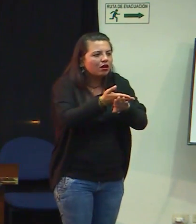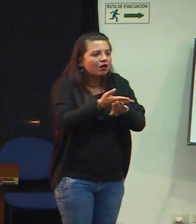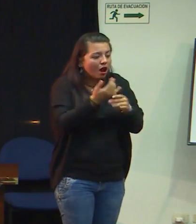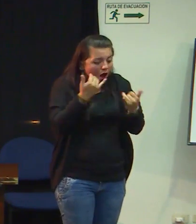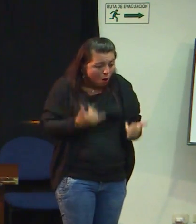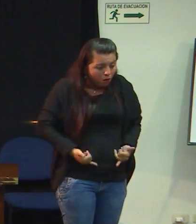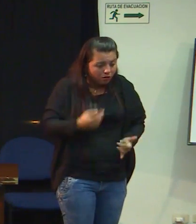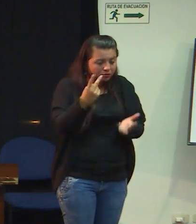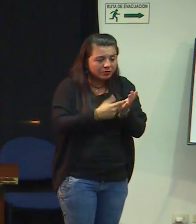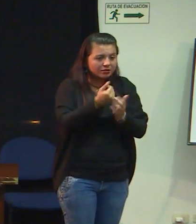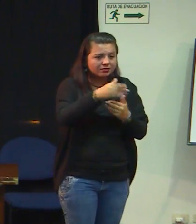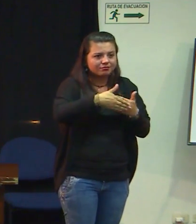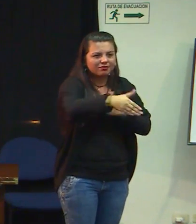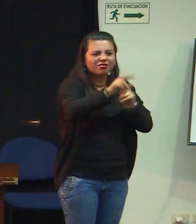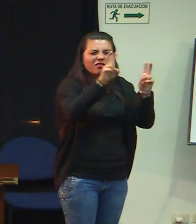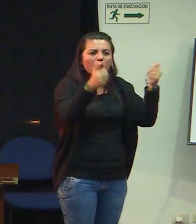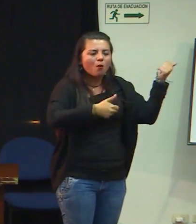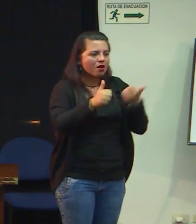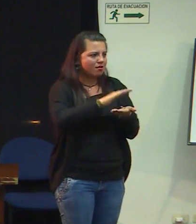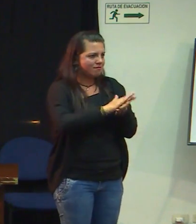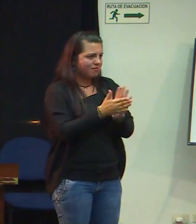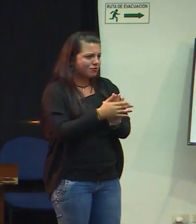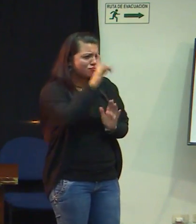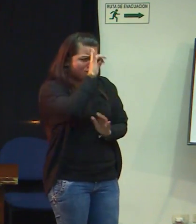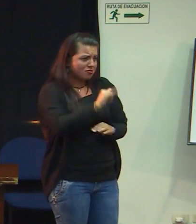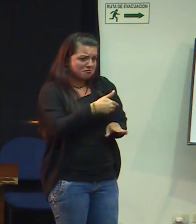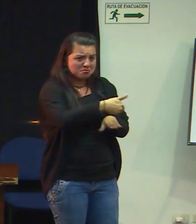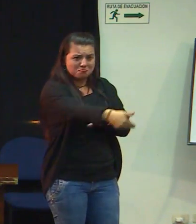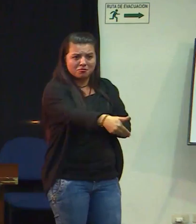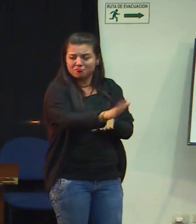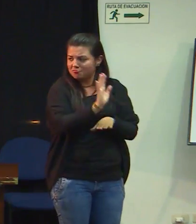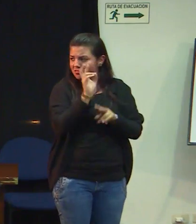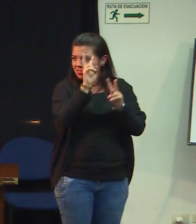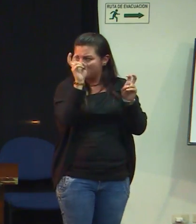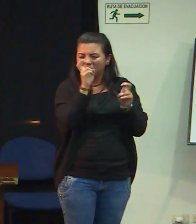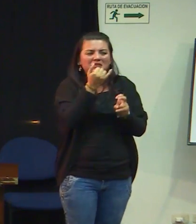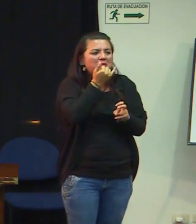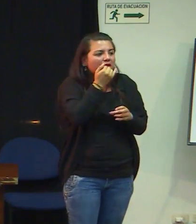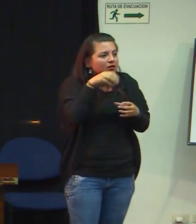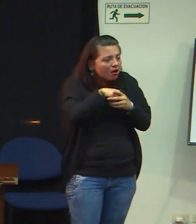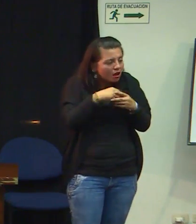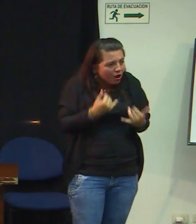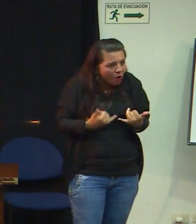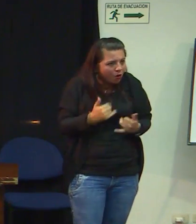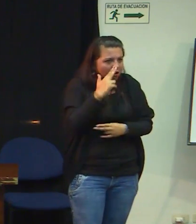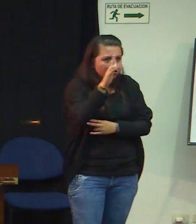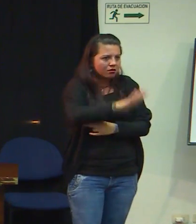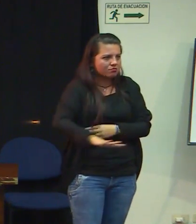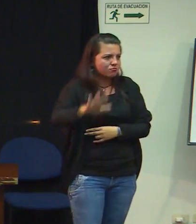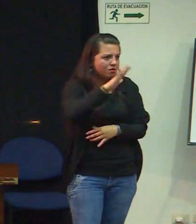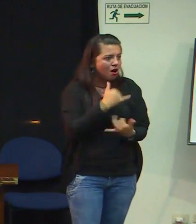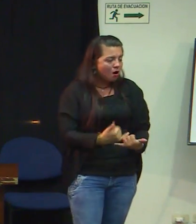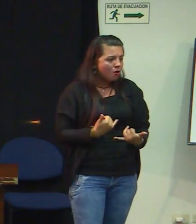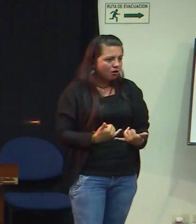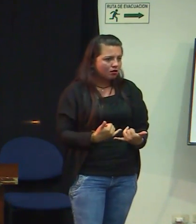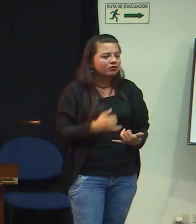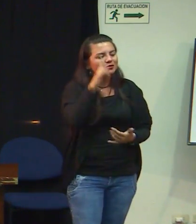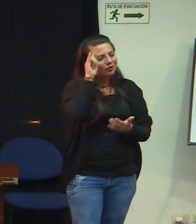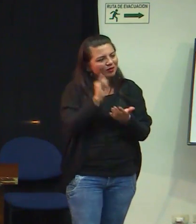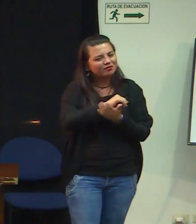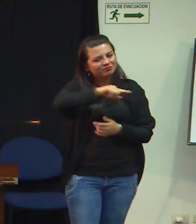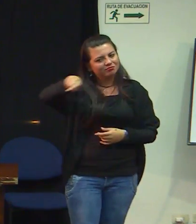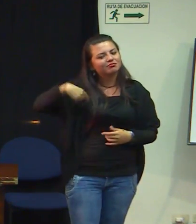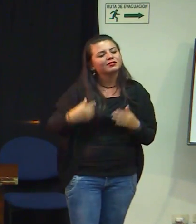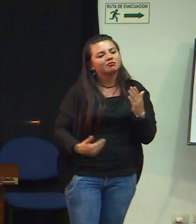paz, que yo creo que más adelante hablaremos un poco de la coyuntura nacional actual, y que creo que nosotros debemos empezar